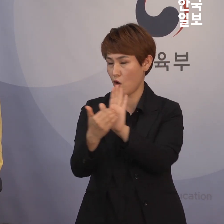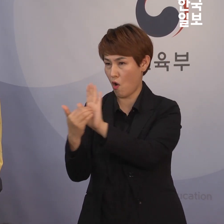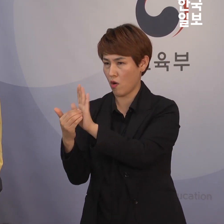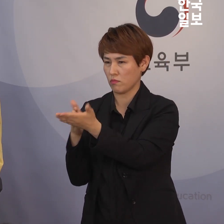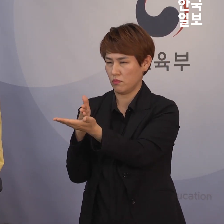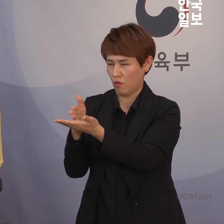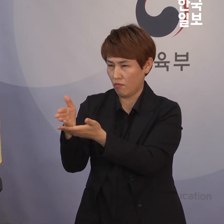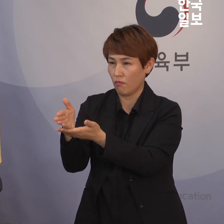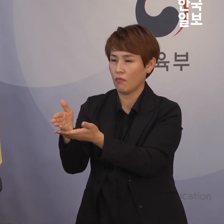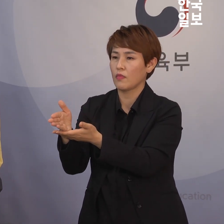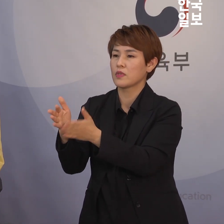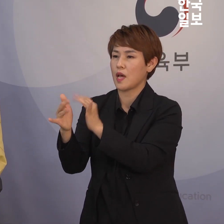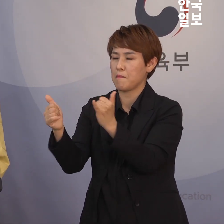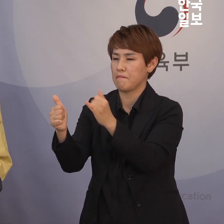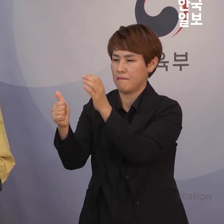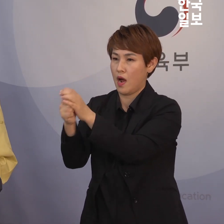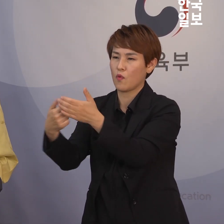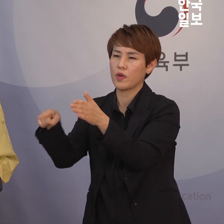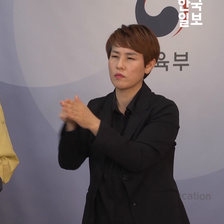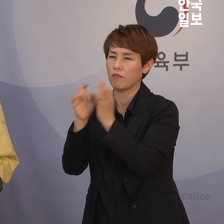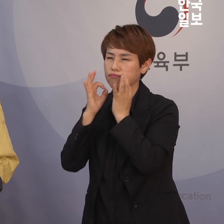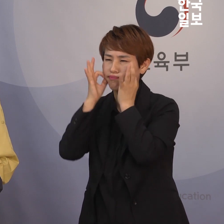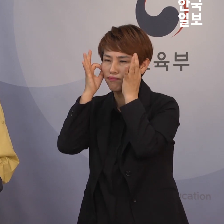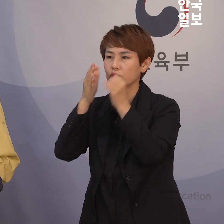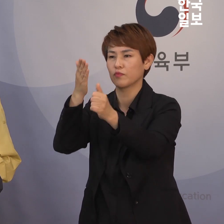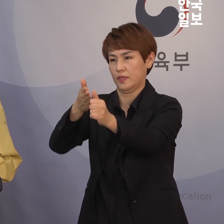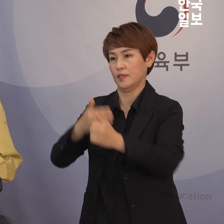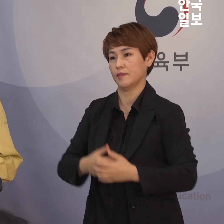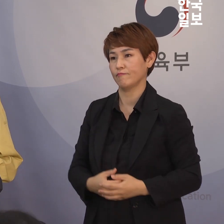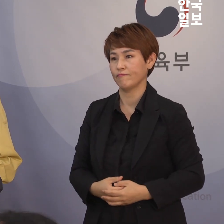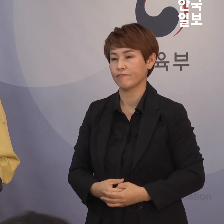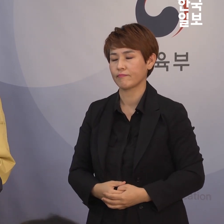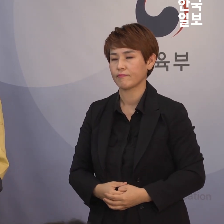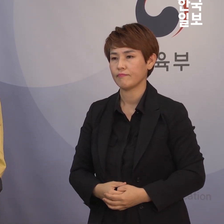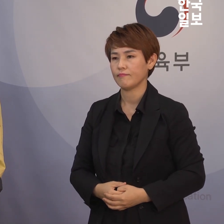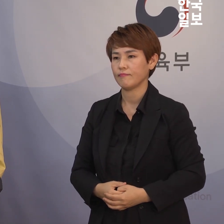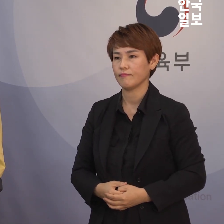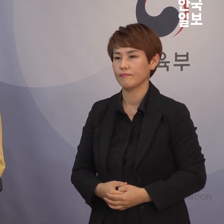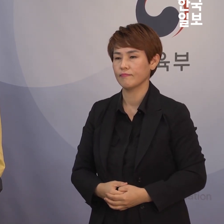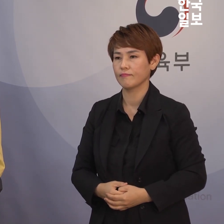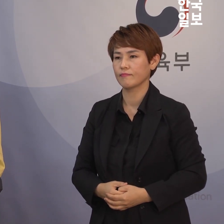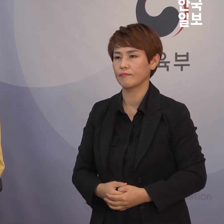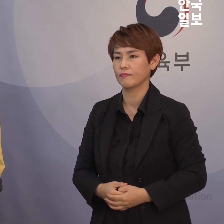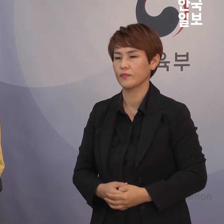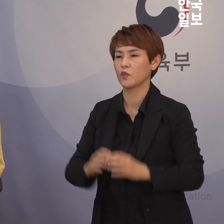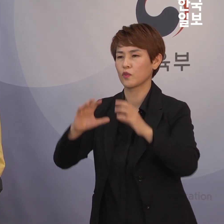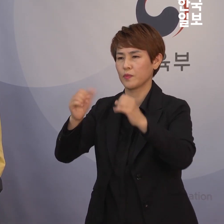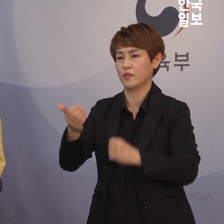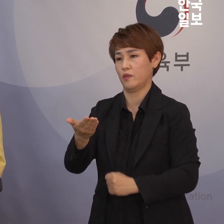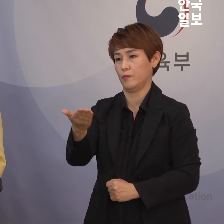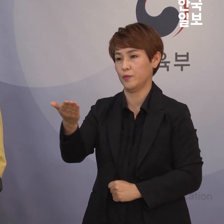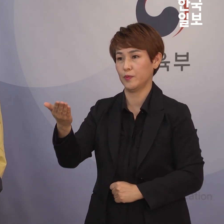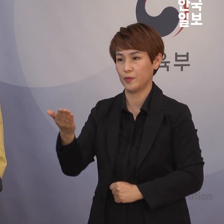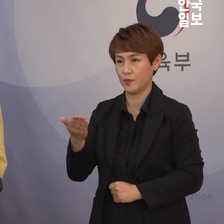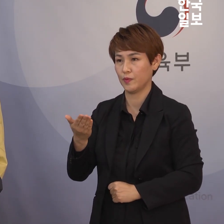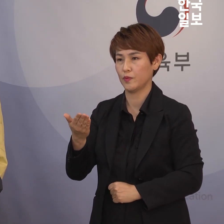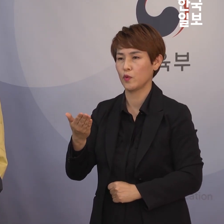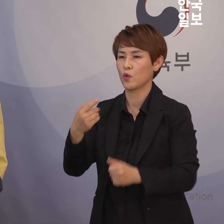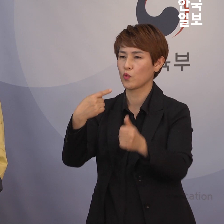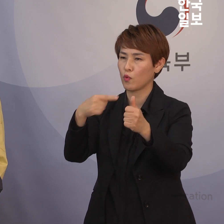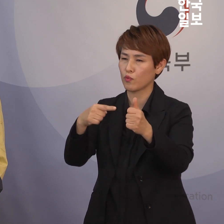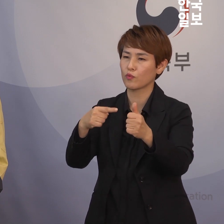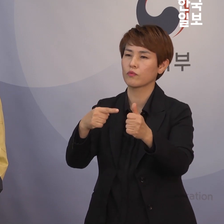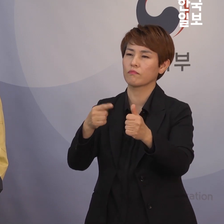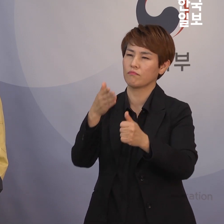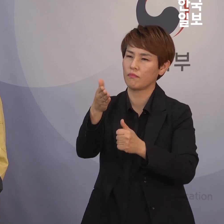확충을 위해 나서 주시기를 특별히 당부드립니다. 존경하는 국민 여러분, 그리고 교육